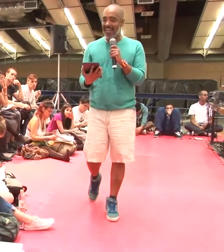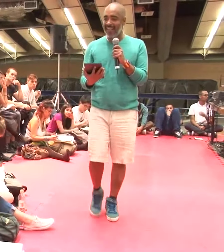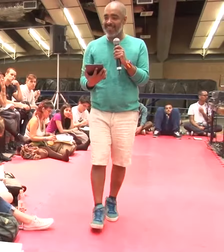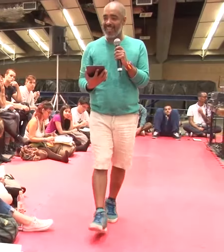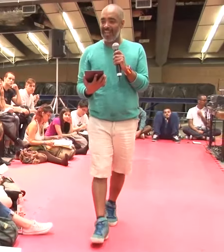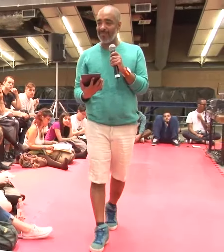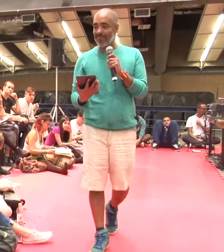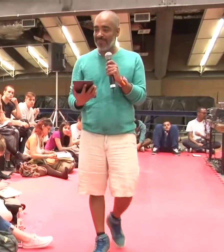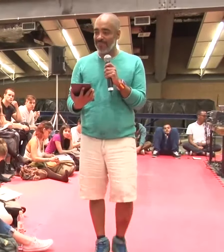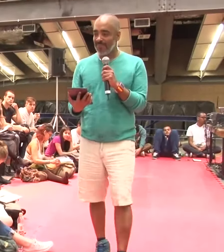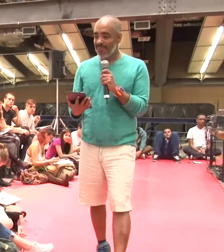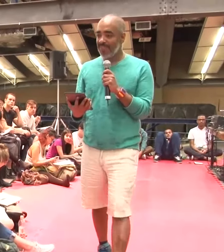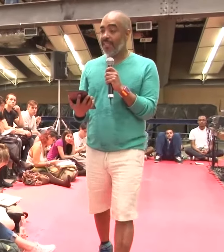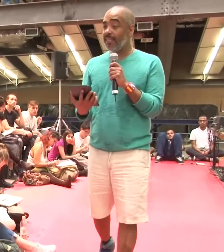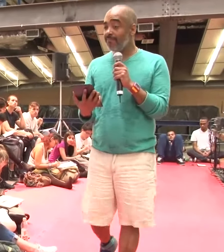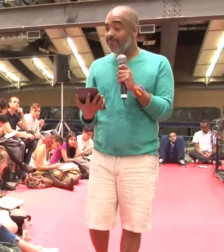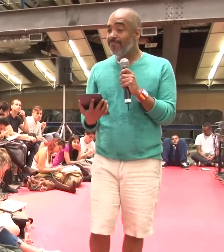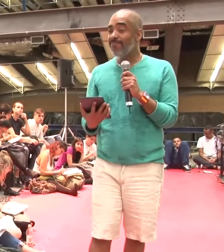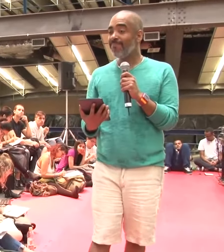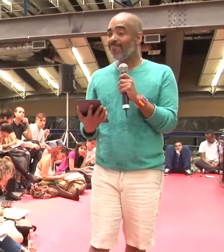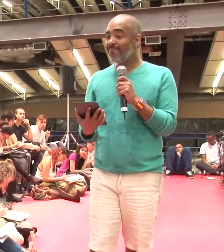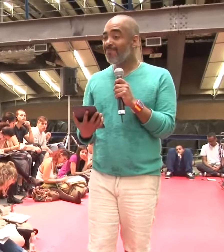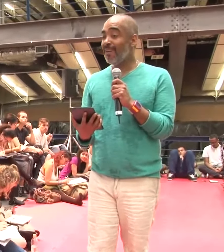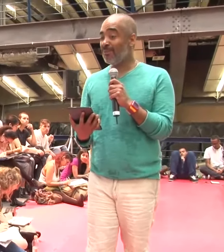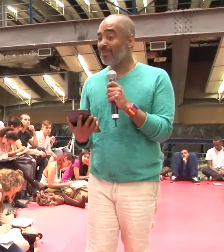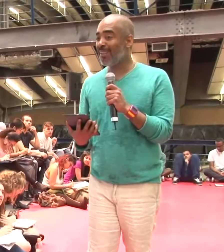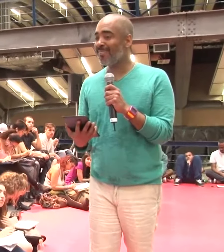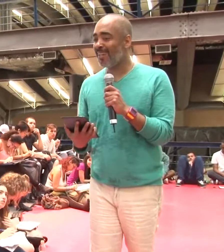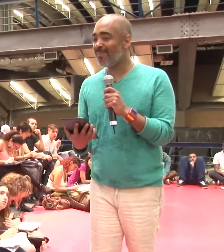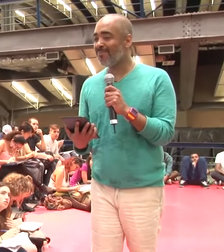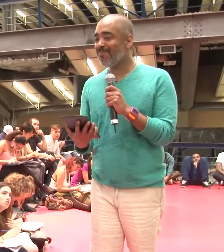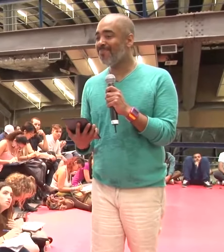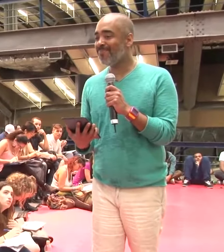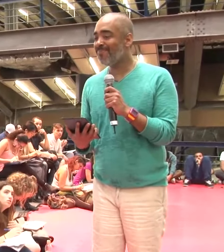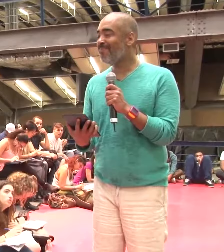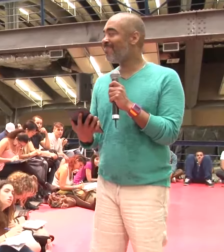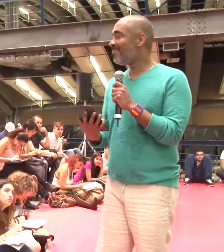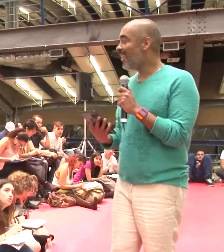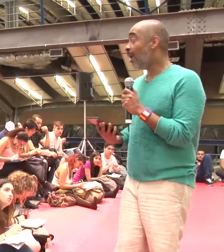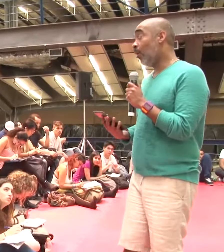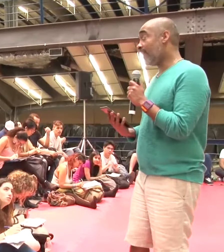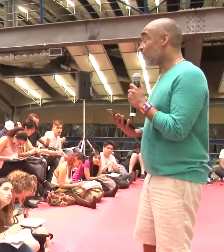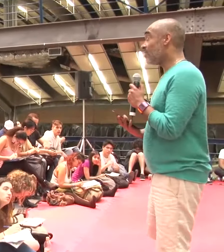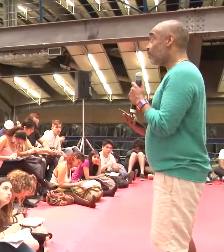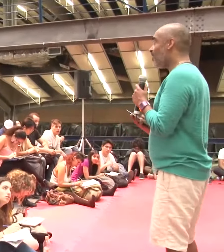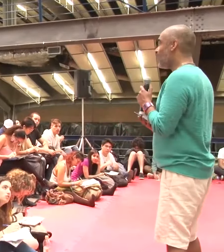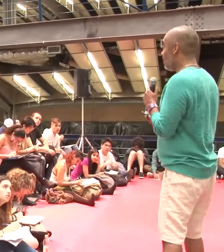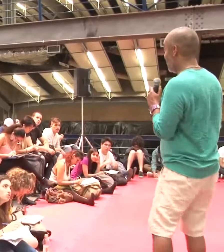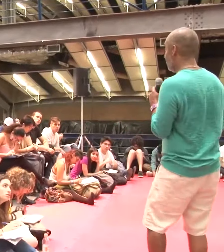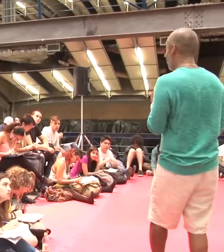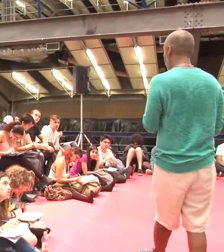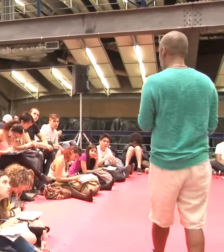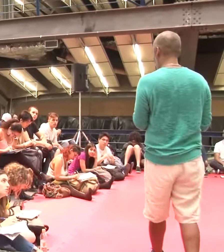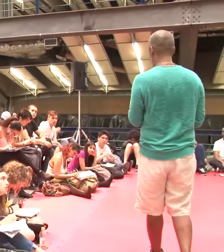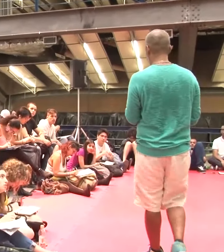a acreditar que vai tudo dar certo. Ou que as coisas podem